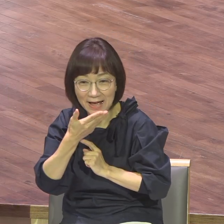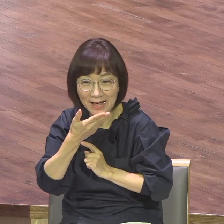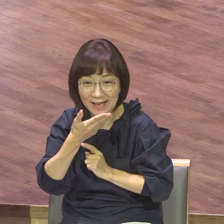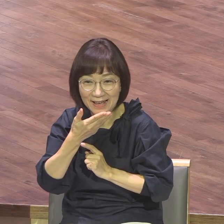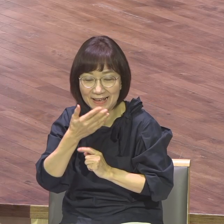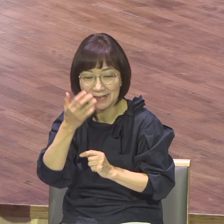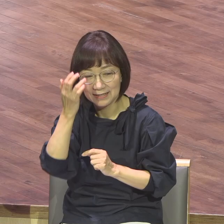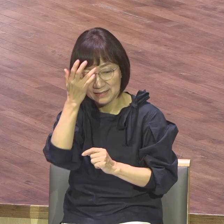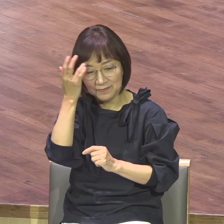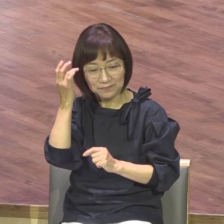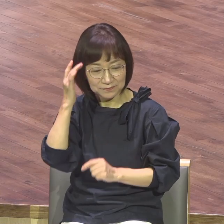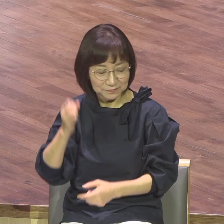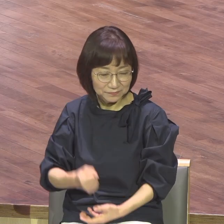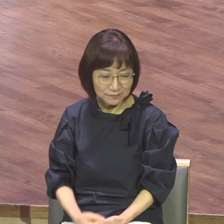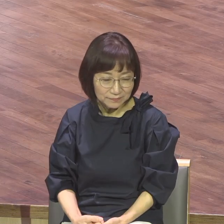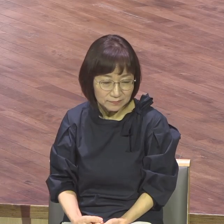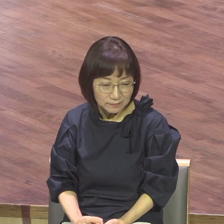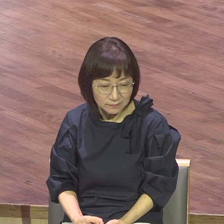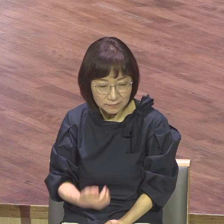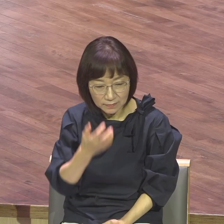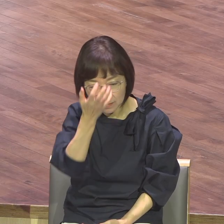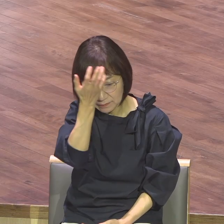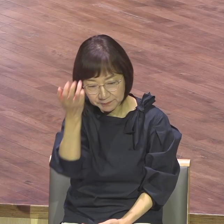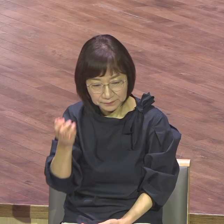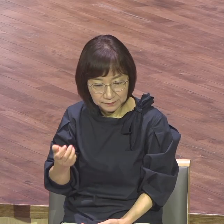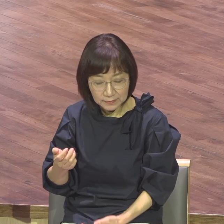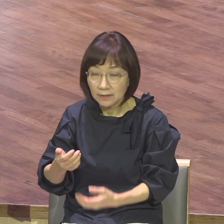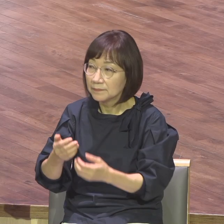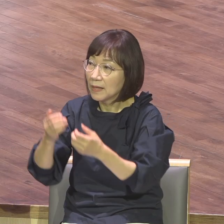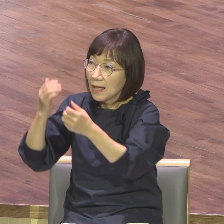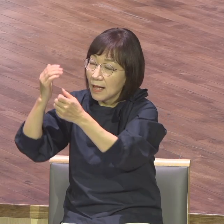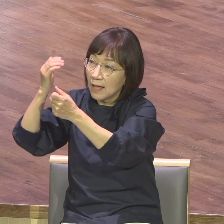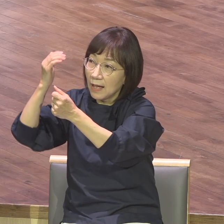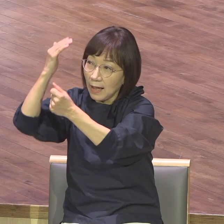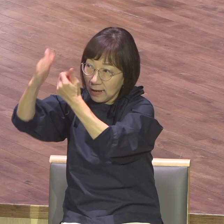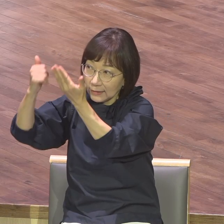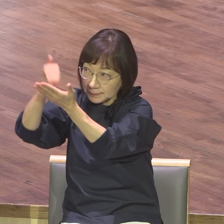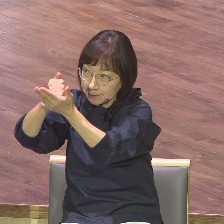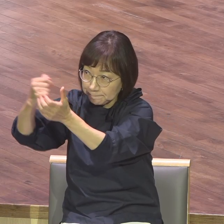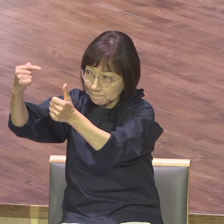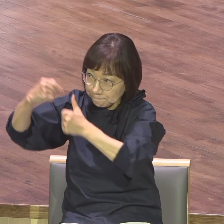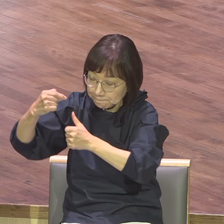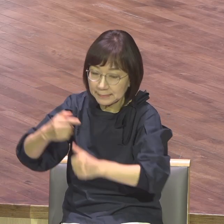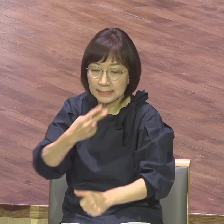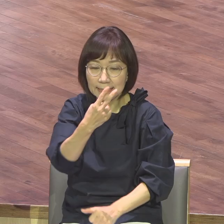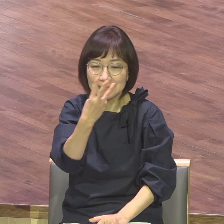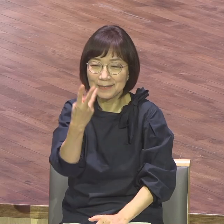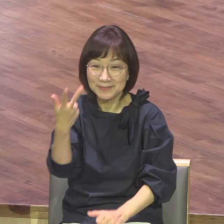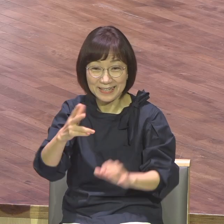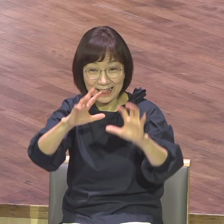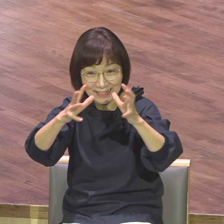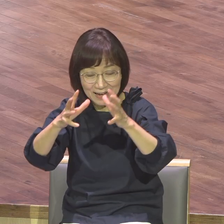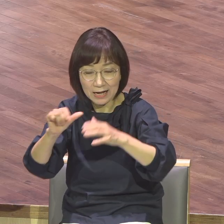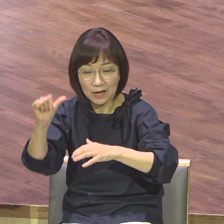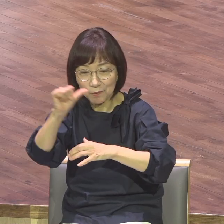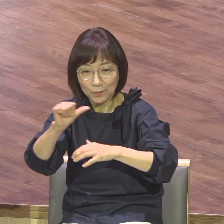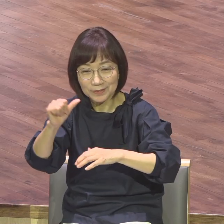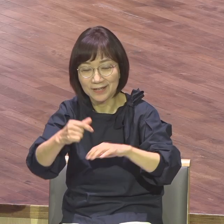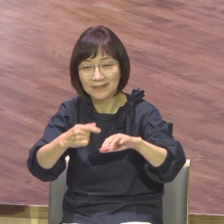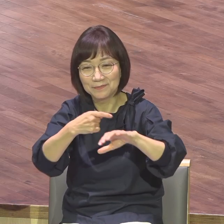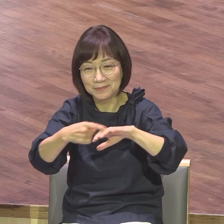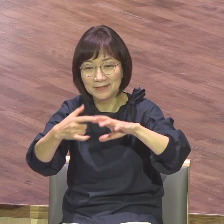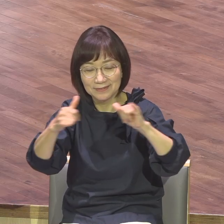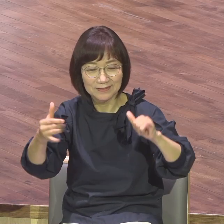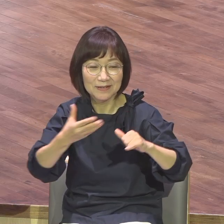마음. 그래서 하나님께서 원하시는 명령하시는 237 나라 5천 종족 복음화